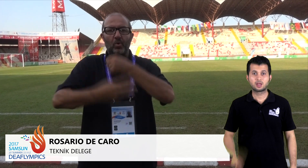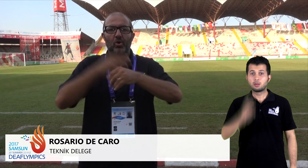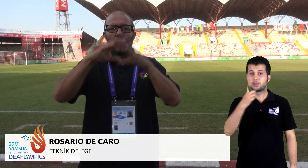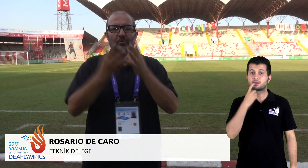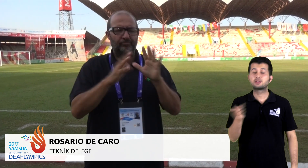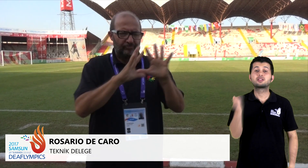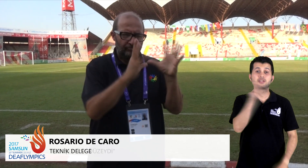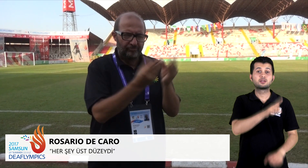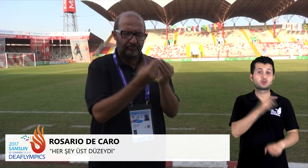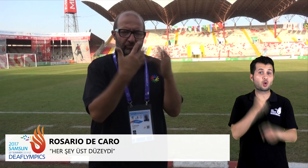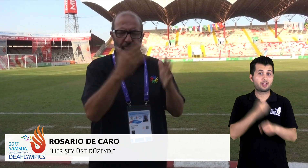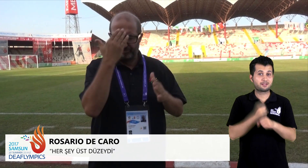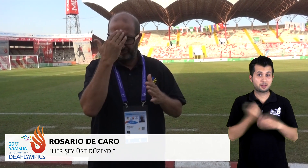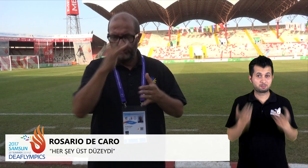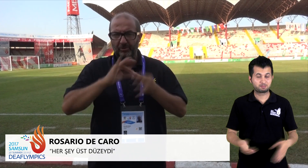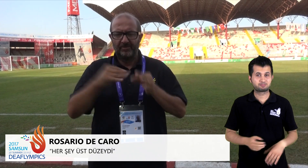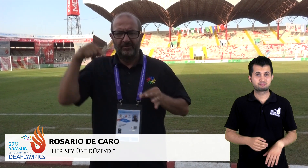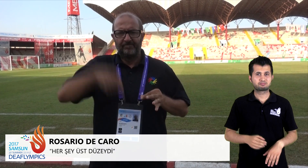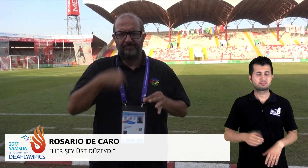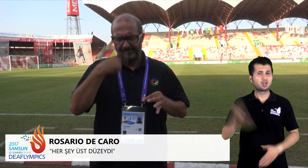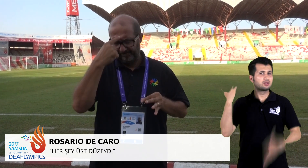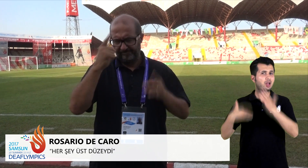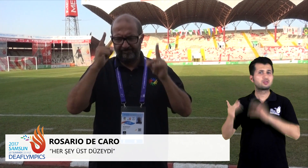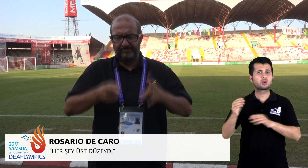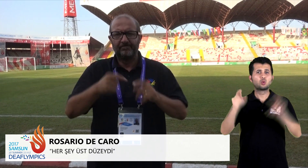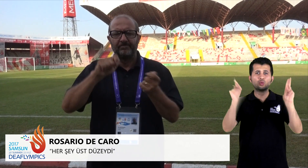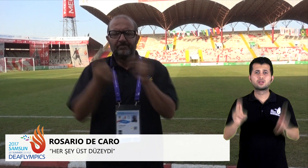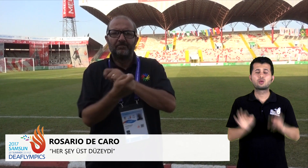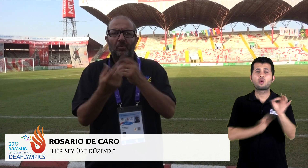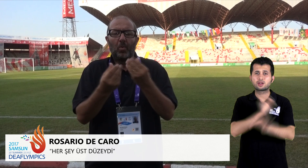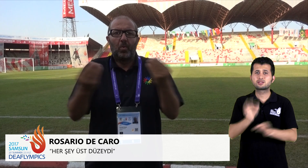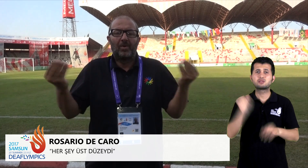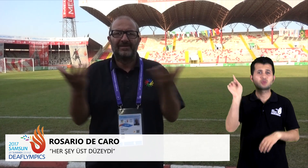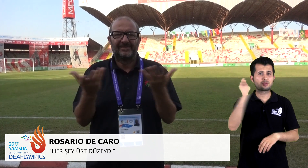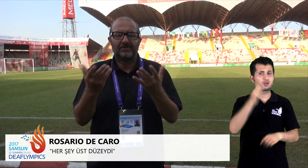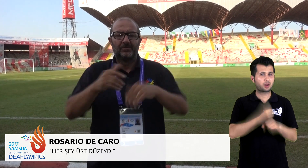Bir yıldır görevdeyim. Birçok uluslararası organizasyonda görev aldım.